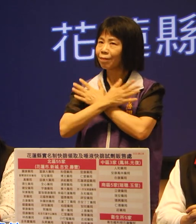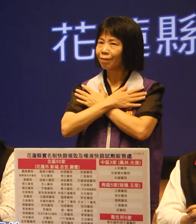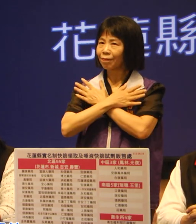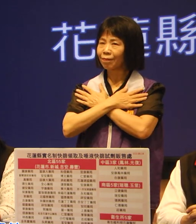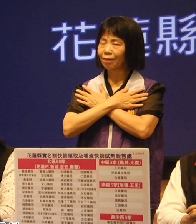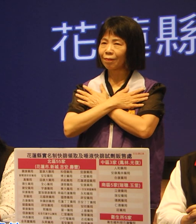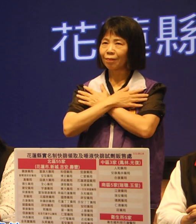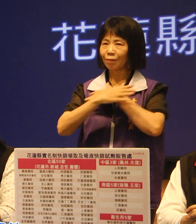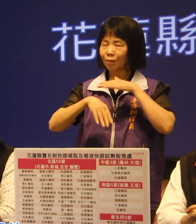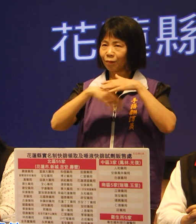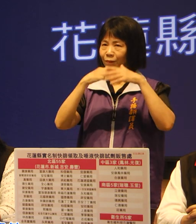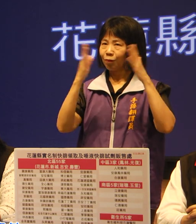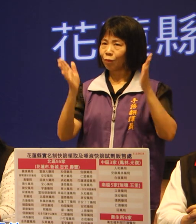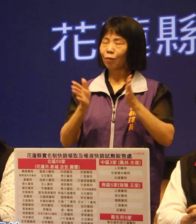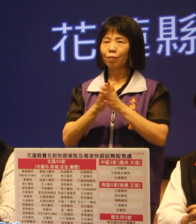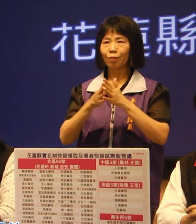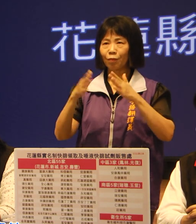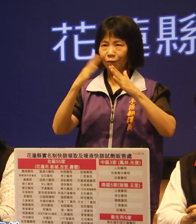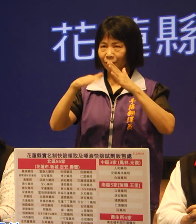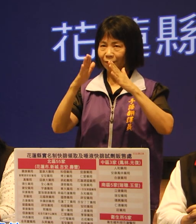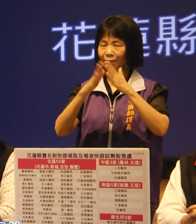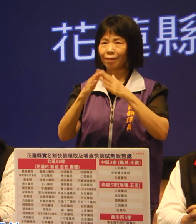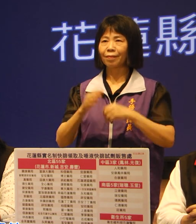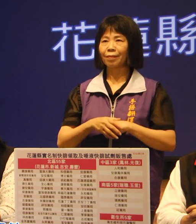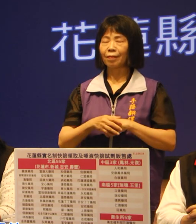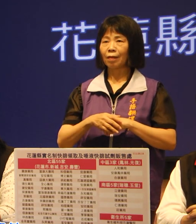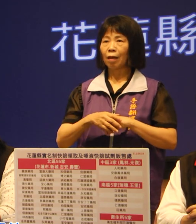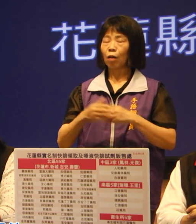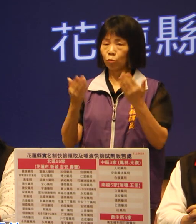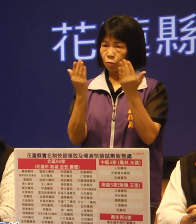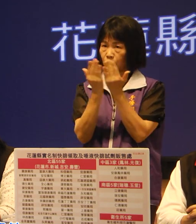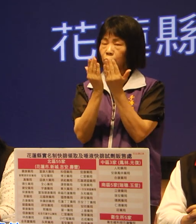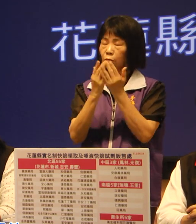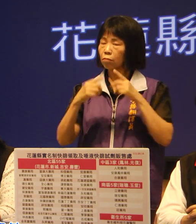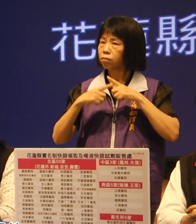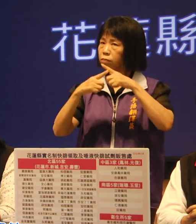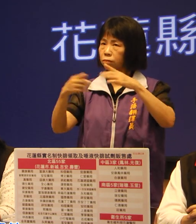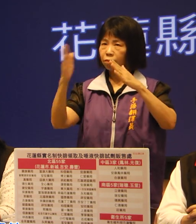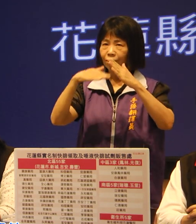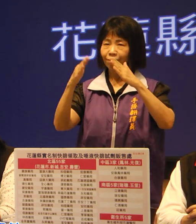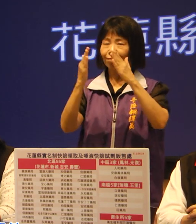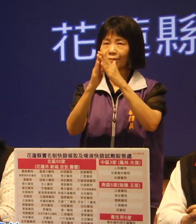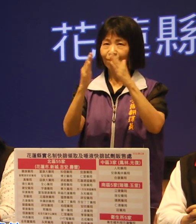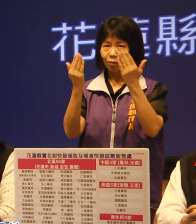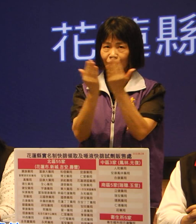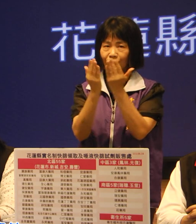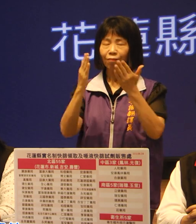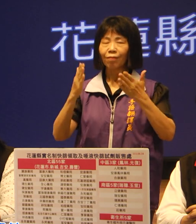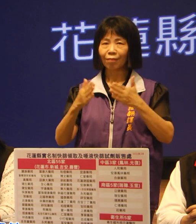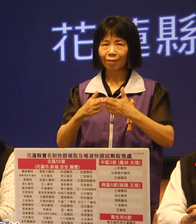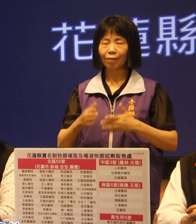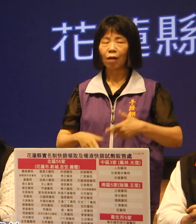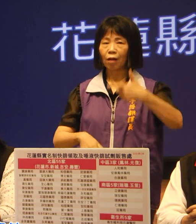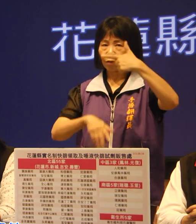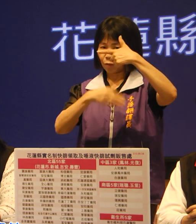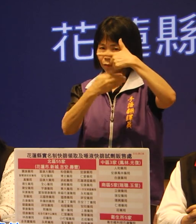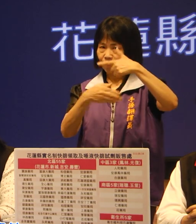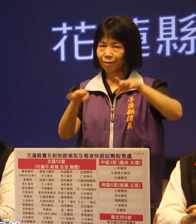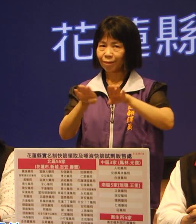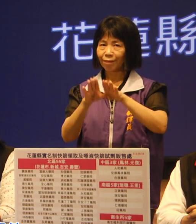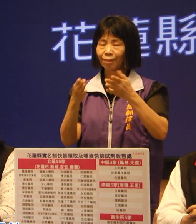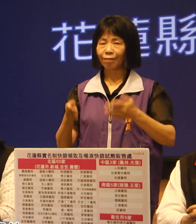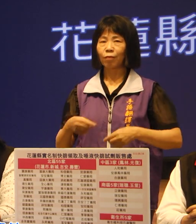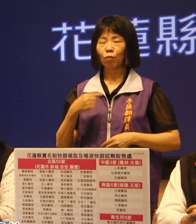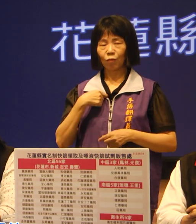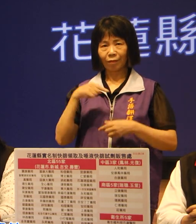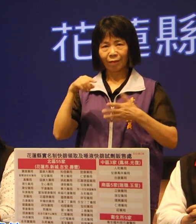国小以及公私立幼儿园，会恢复实体的课程，从明天六月九号开始。那在